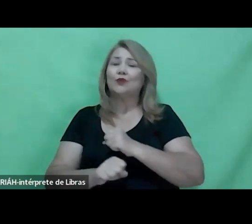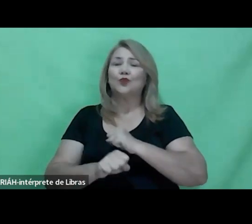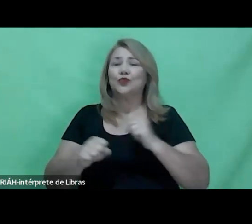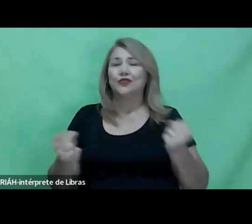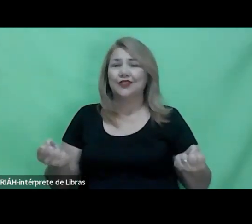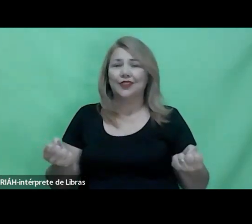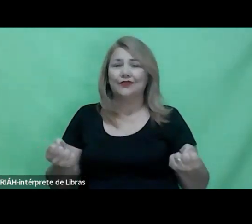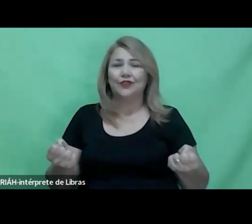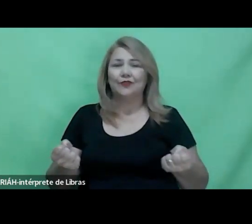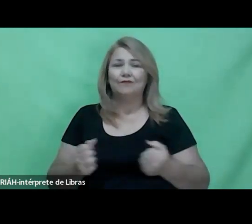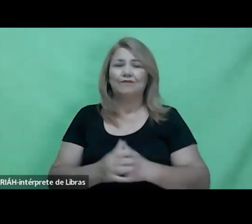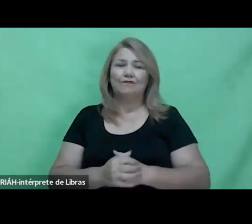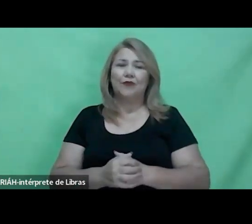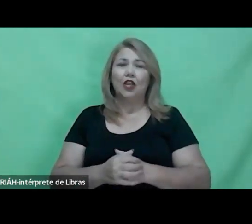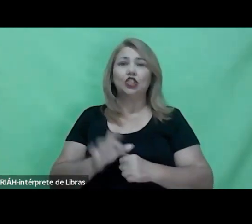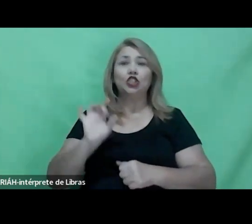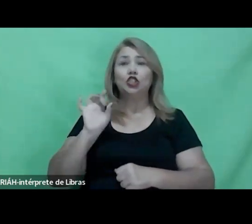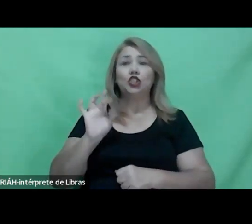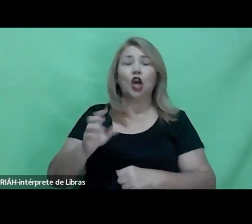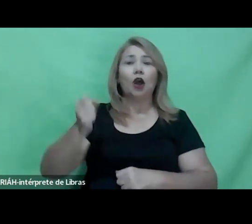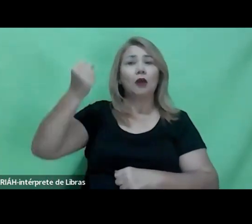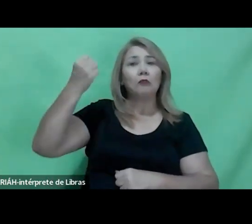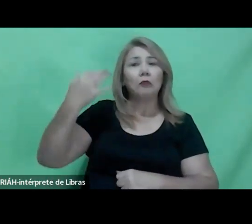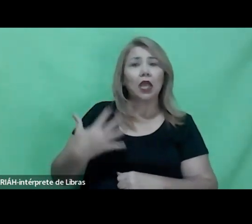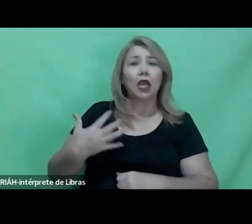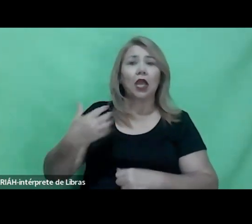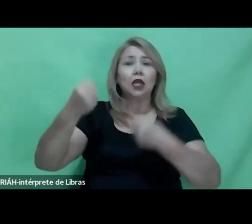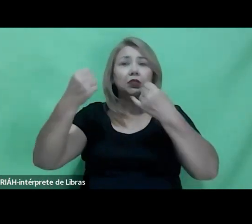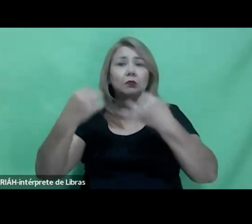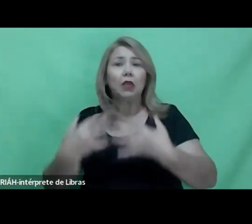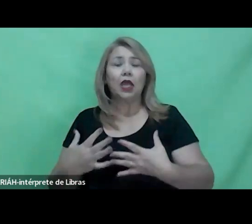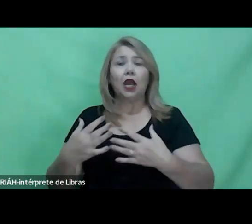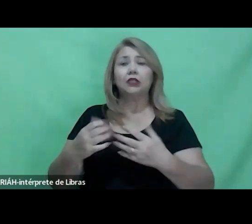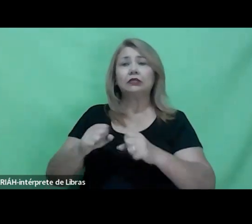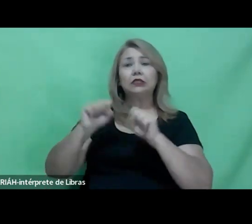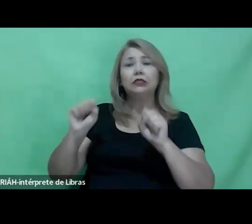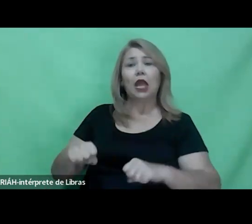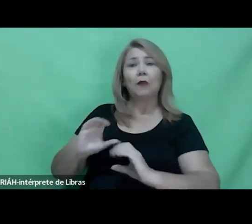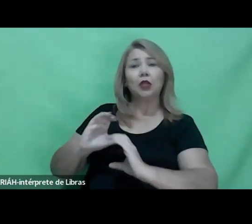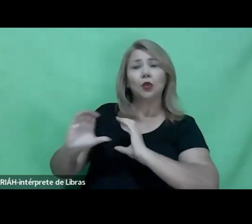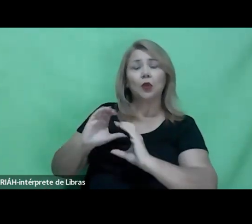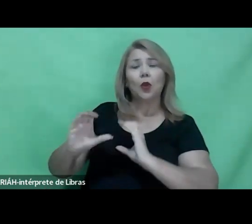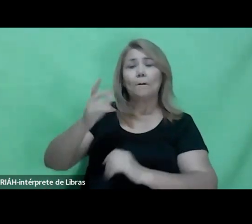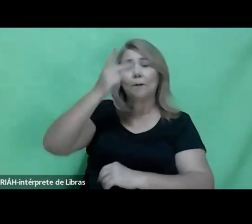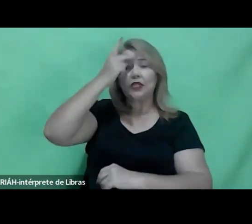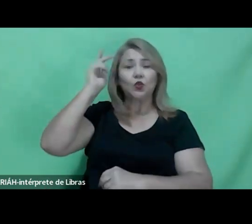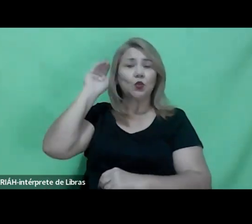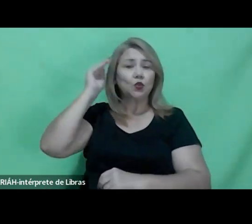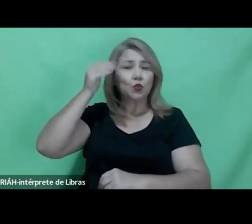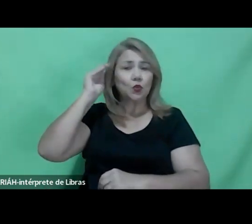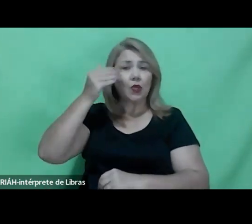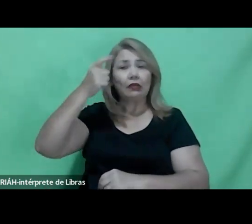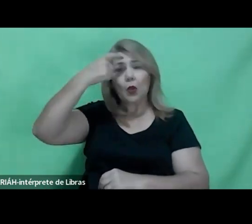sola descripción utilizando cualquier sistema de comunicación que una persona sobrosa tenga una conciencia